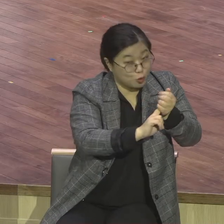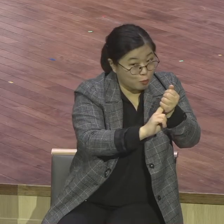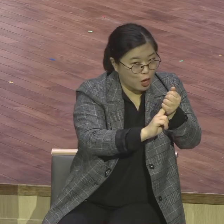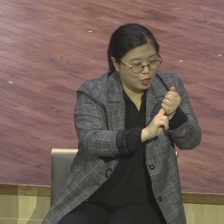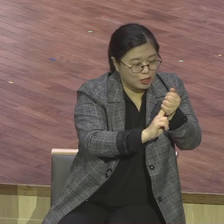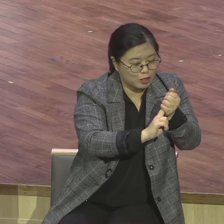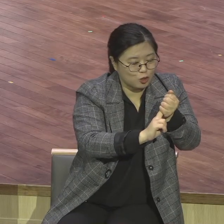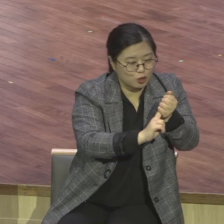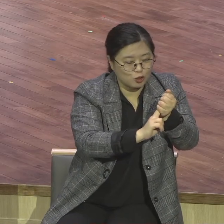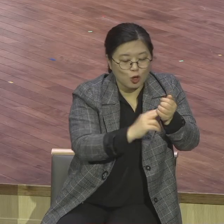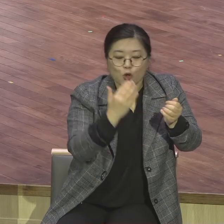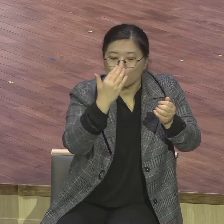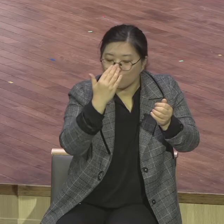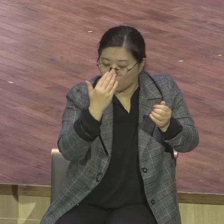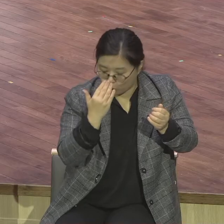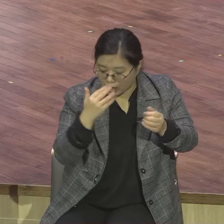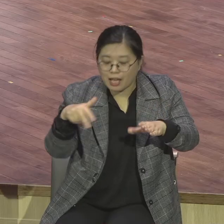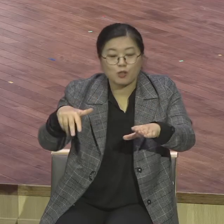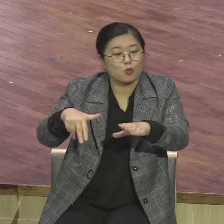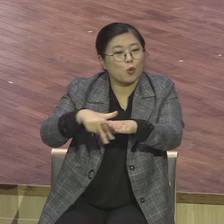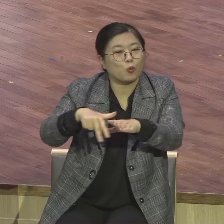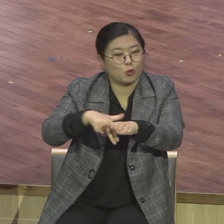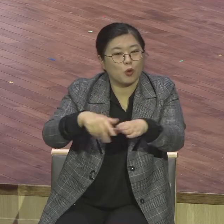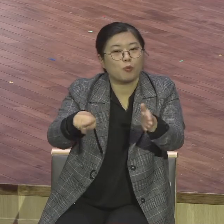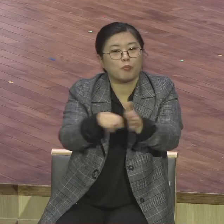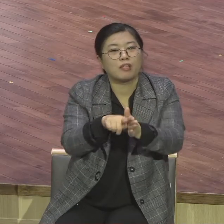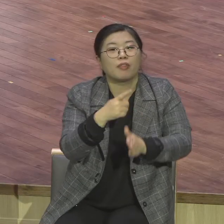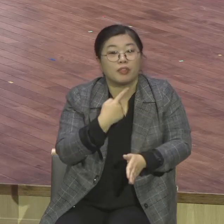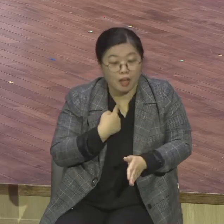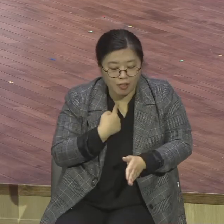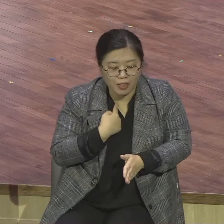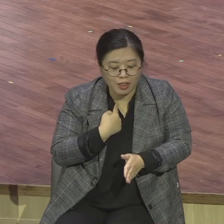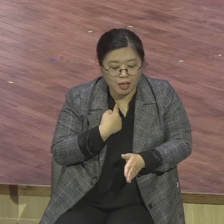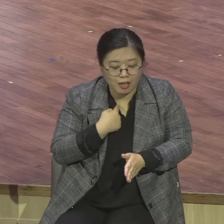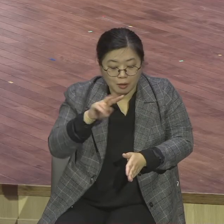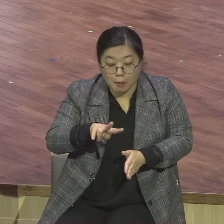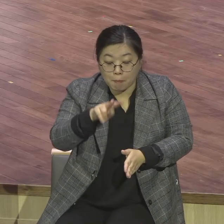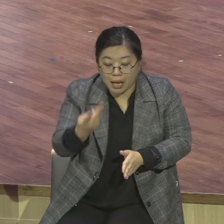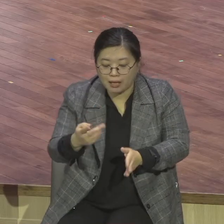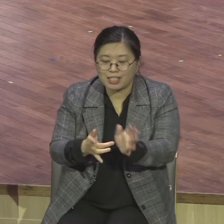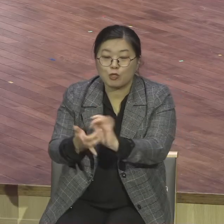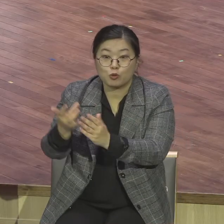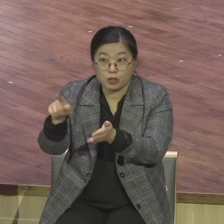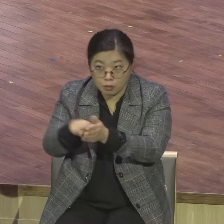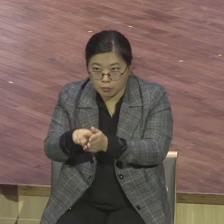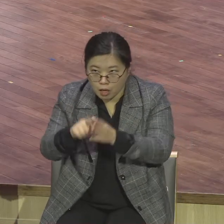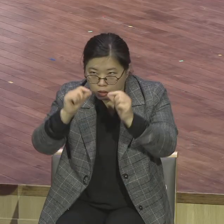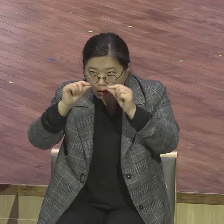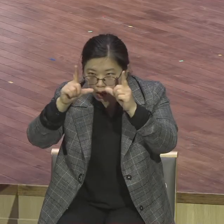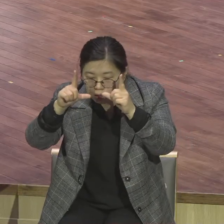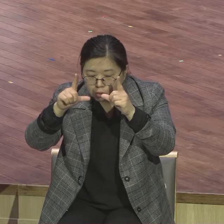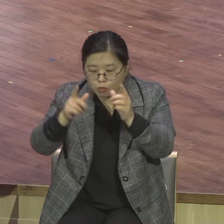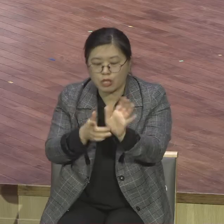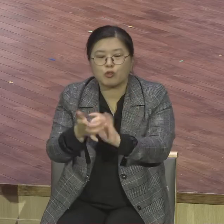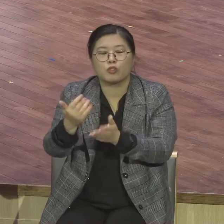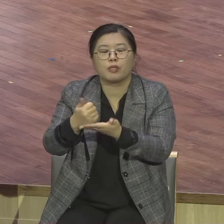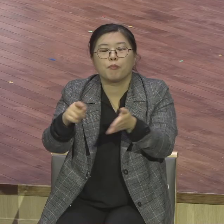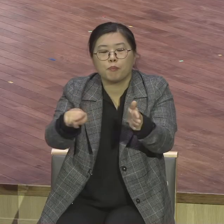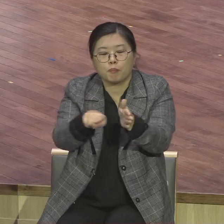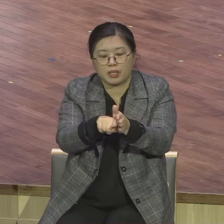그래서 예수를 믿어서 기독교를 개종한 사람들. 보통 말이 아니거든요. 목숨 건 사람들입니다.